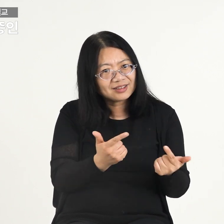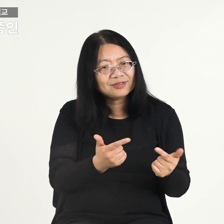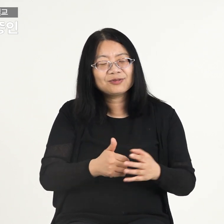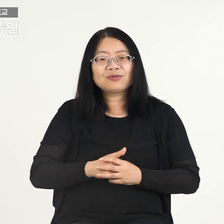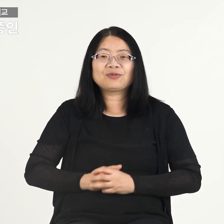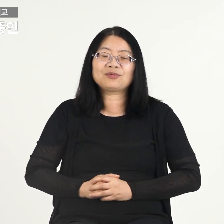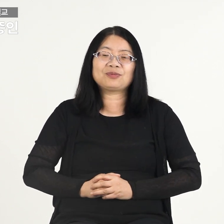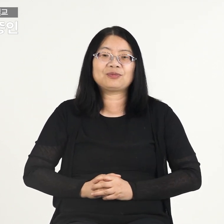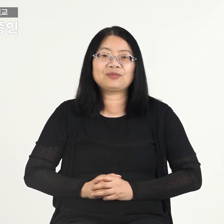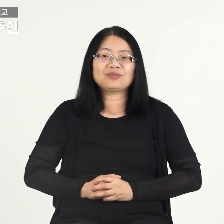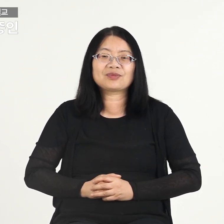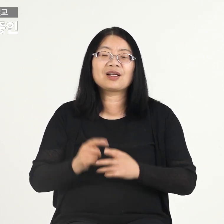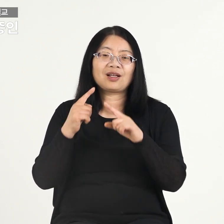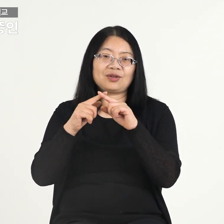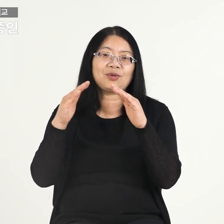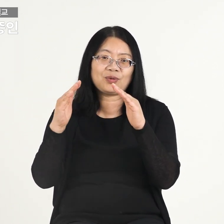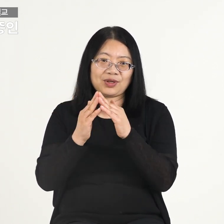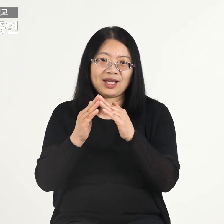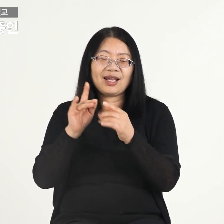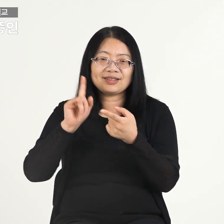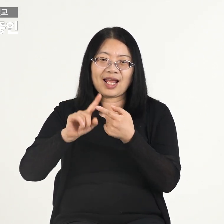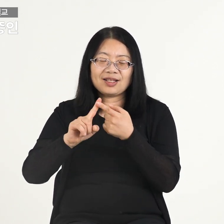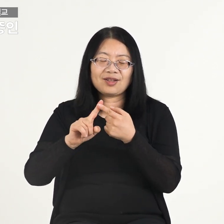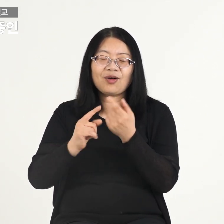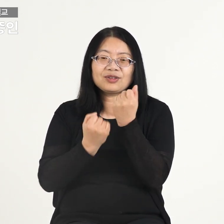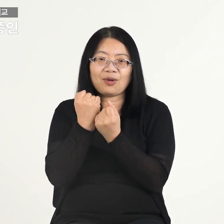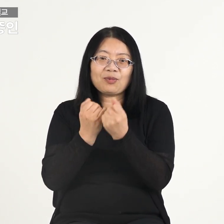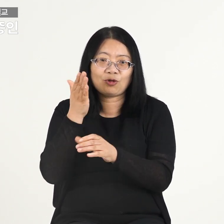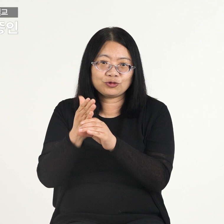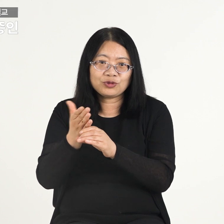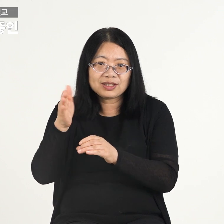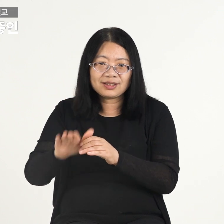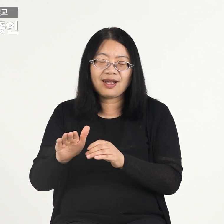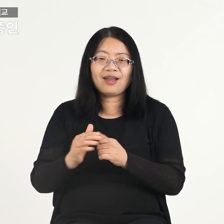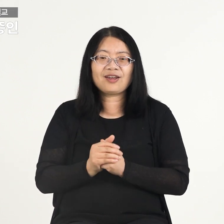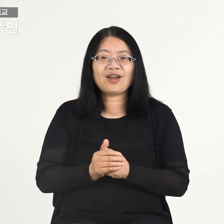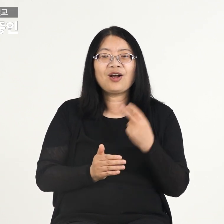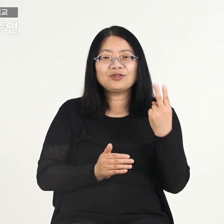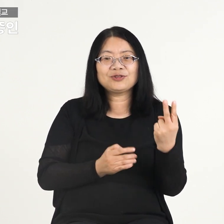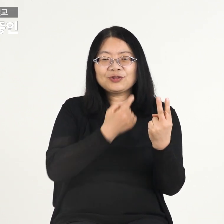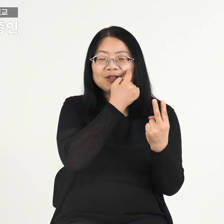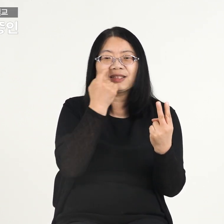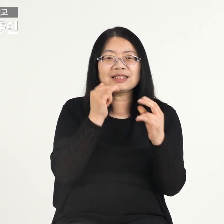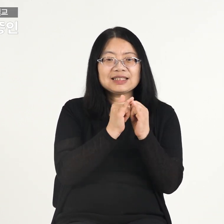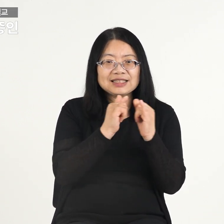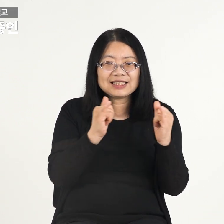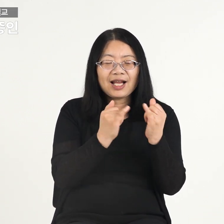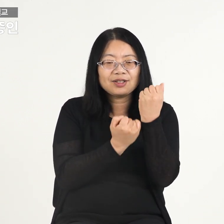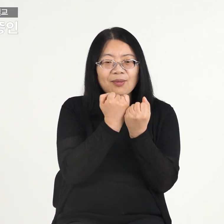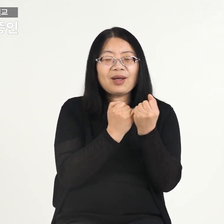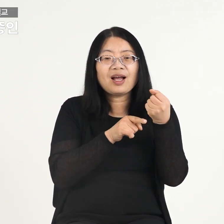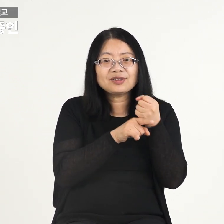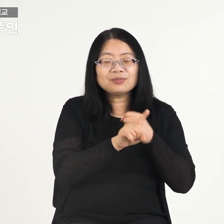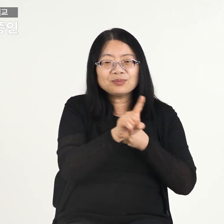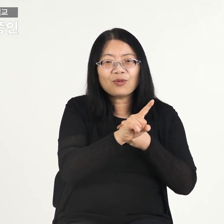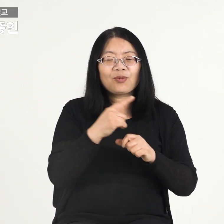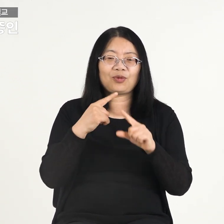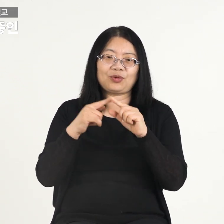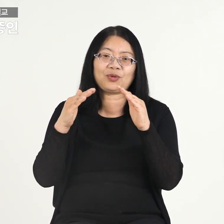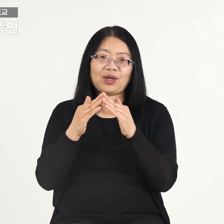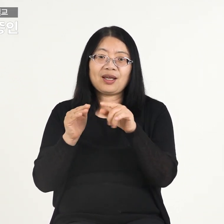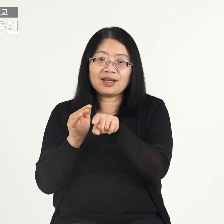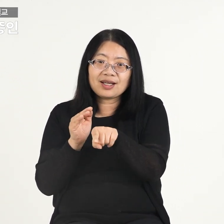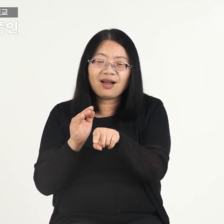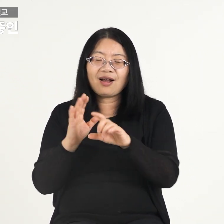아니고 교회를 얘기하는데 왜 두 증인이라고 설명을 했는가 하면 교회가